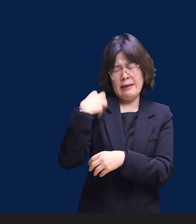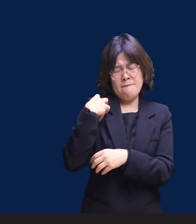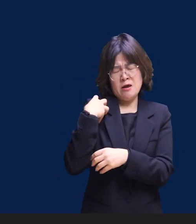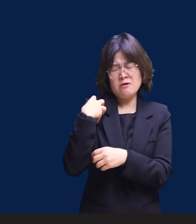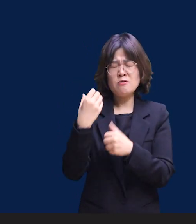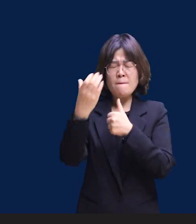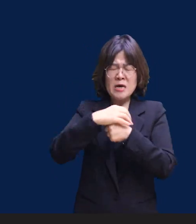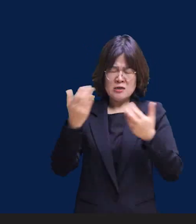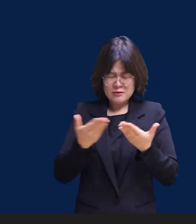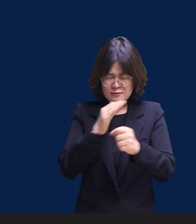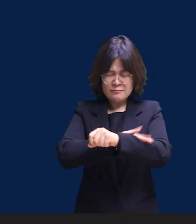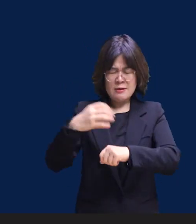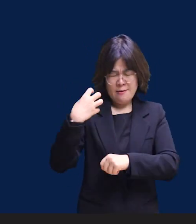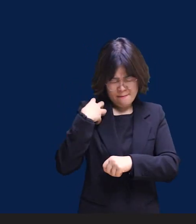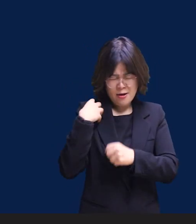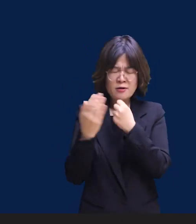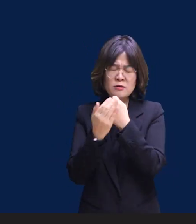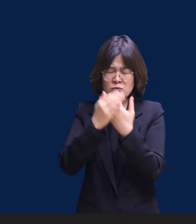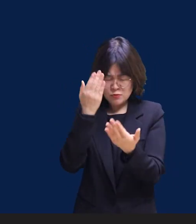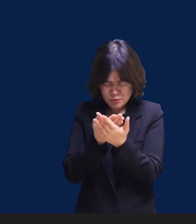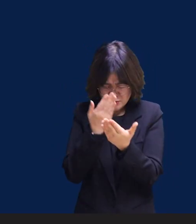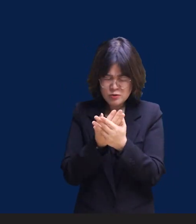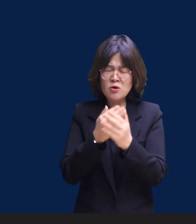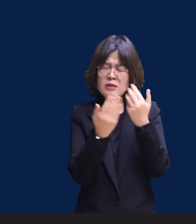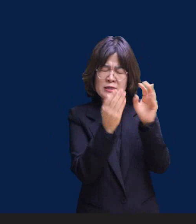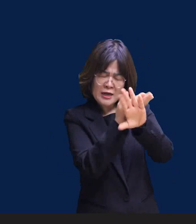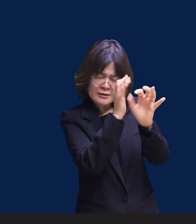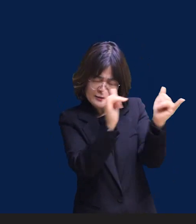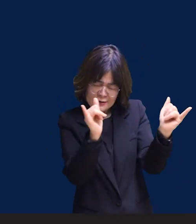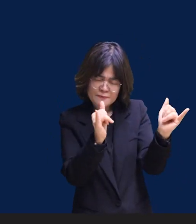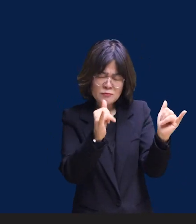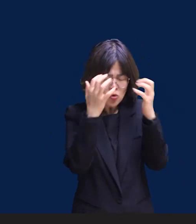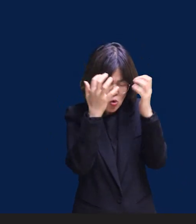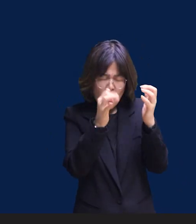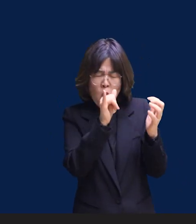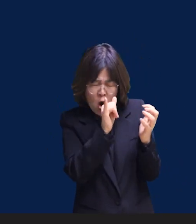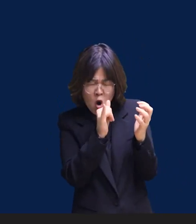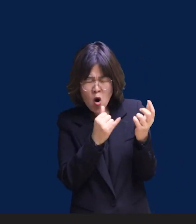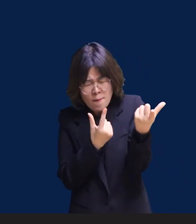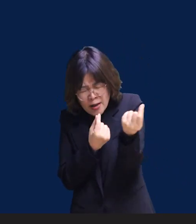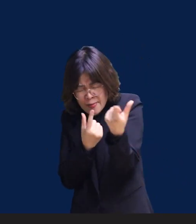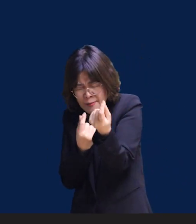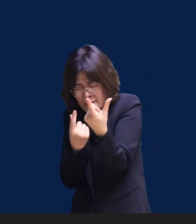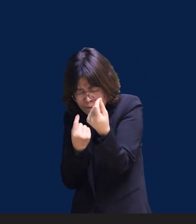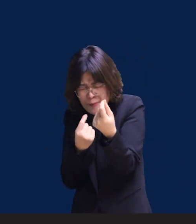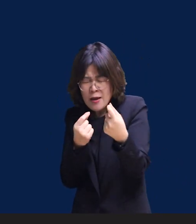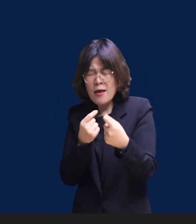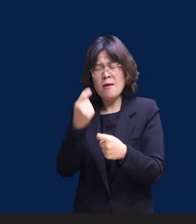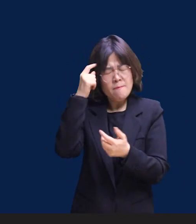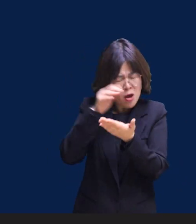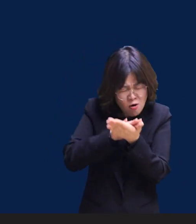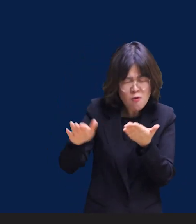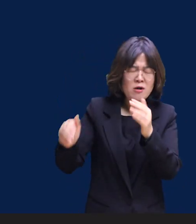허락하신 사명과 직분을 잘 감당하게 하여 주시옵고 이웃과 형제의 고난을 깊이 공감하며